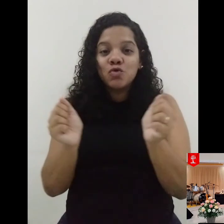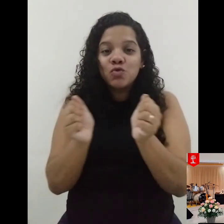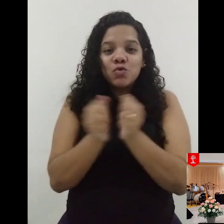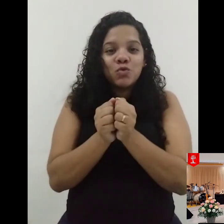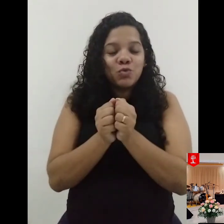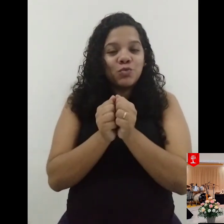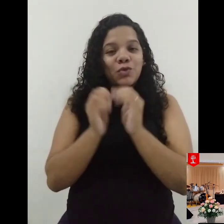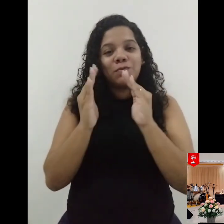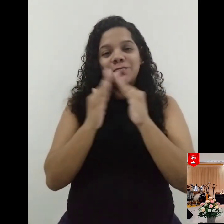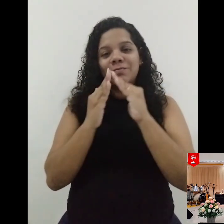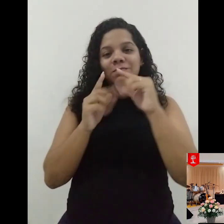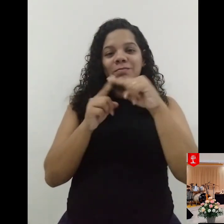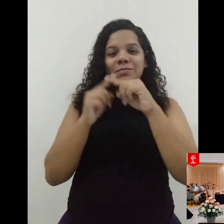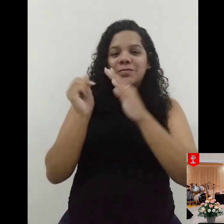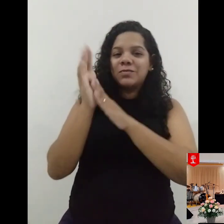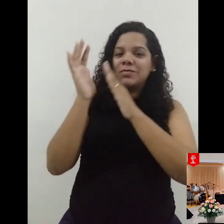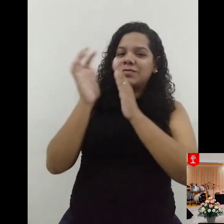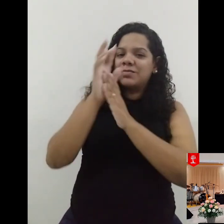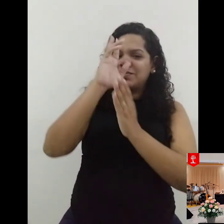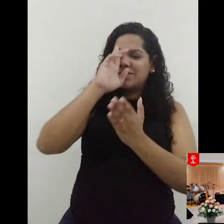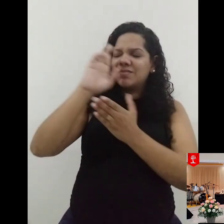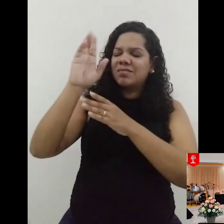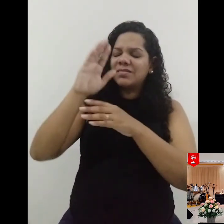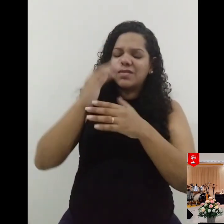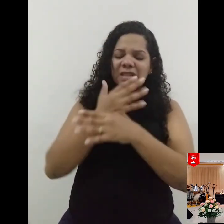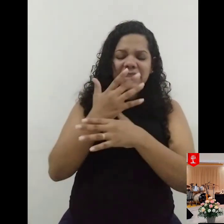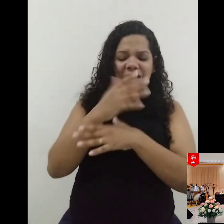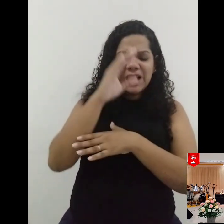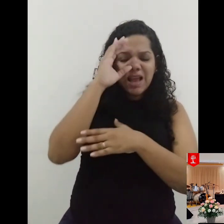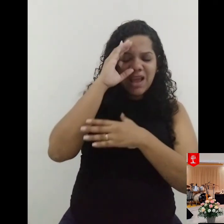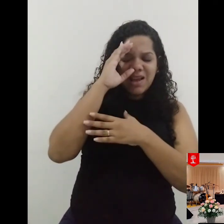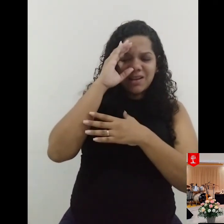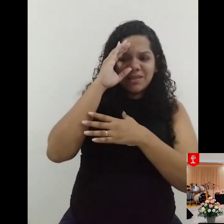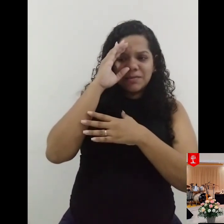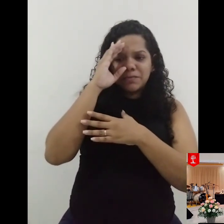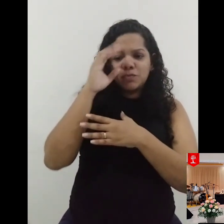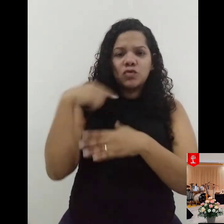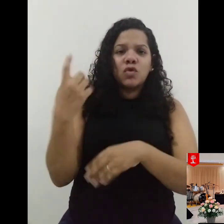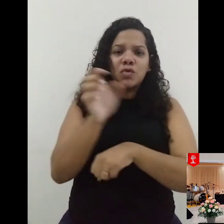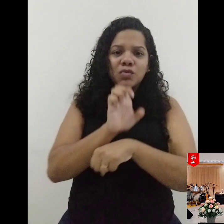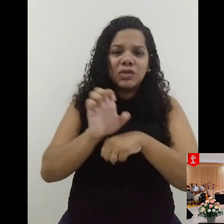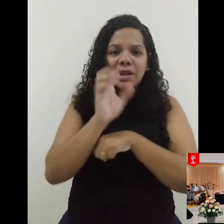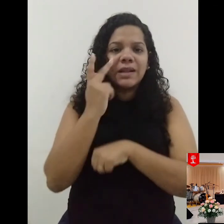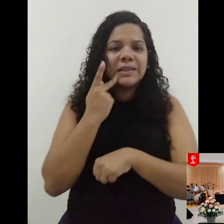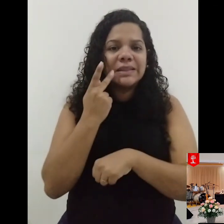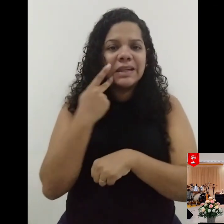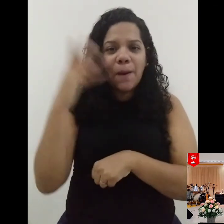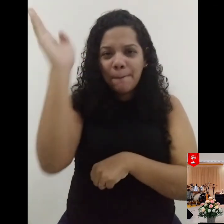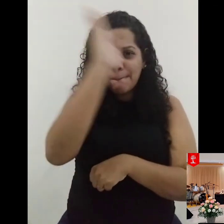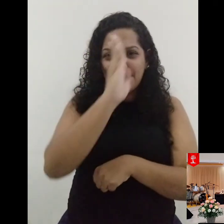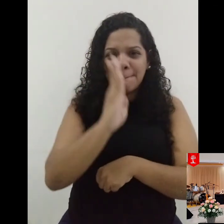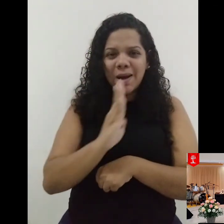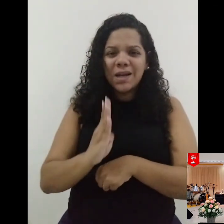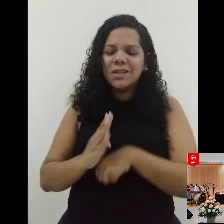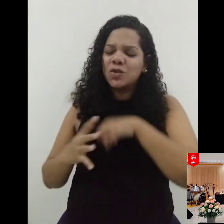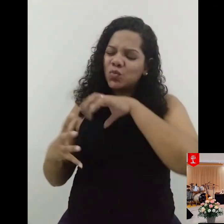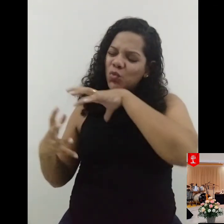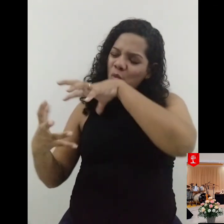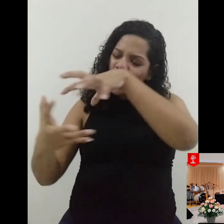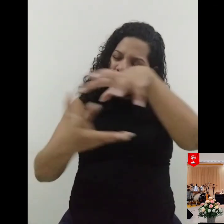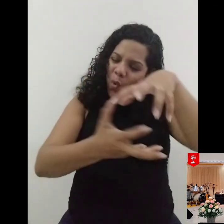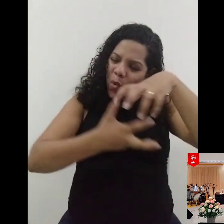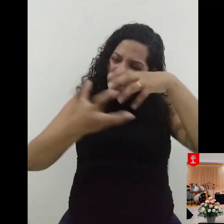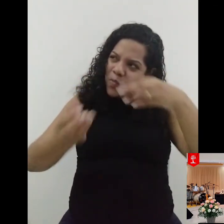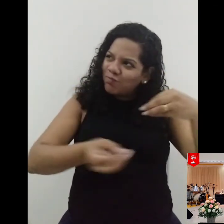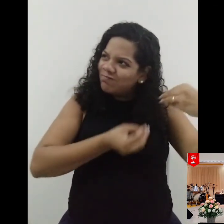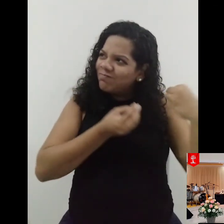próximo encontro, através das lives, domingo, às 18 horas. Mas ainda pela manhã do domingo, nós temos a nossa escola